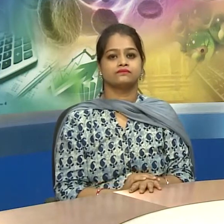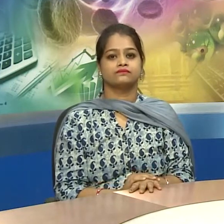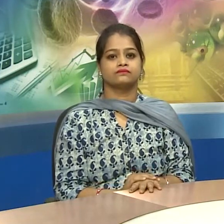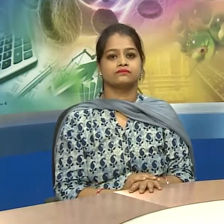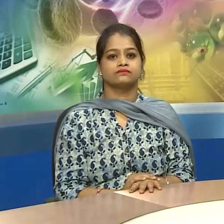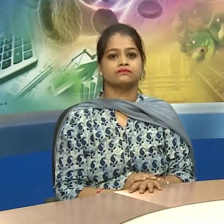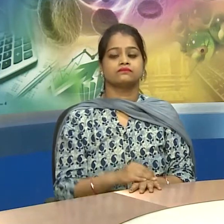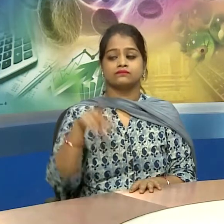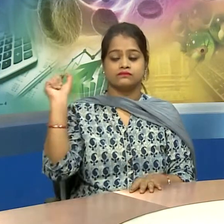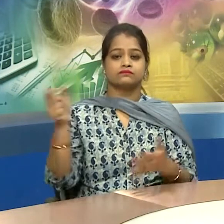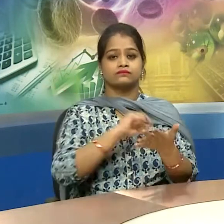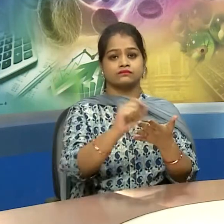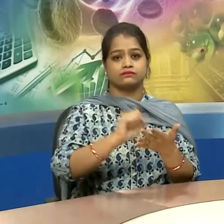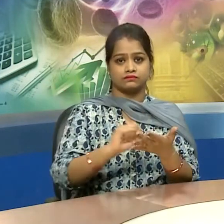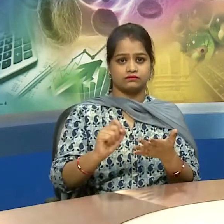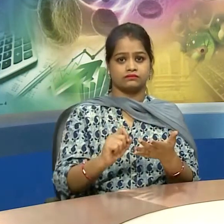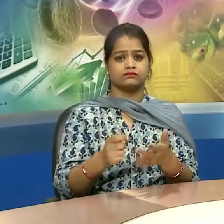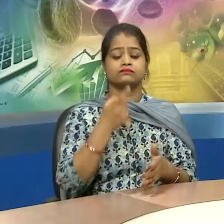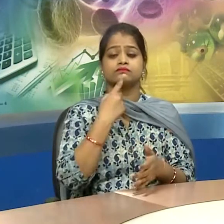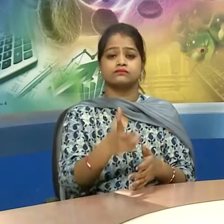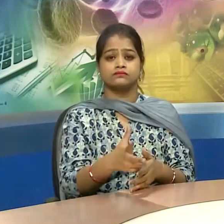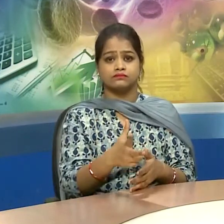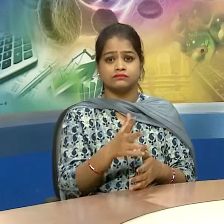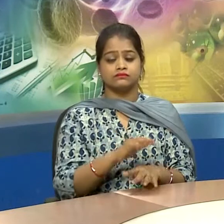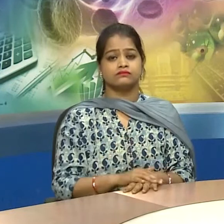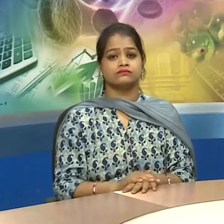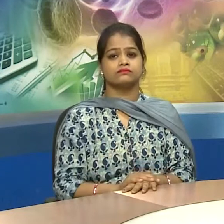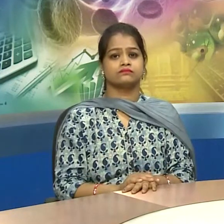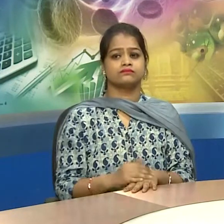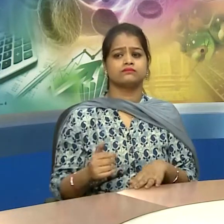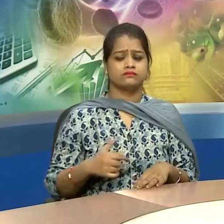लेखक का मत है कि सलीके से जीवन जीने के लिए